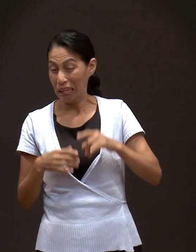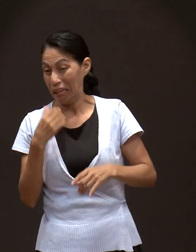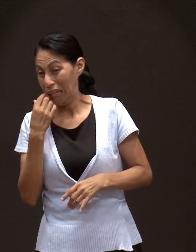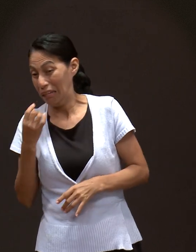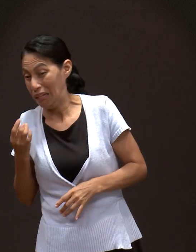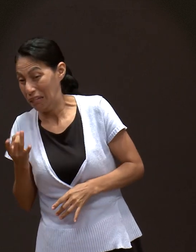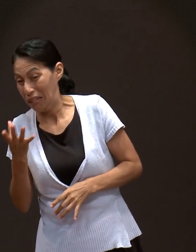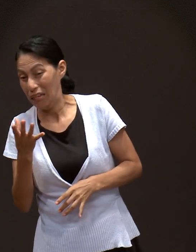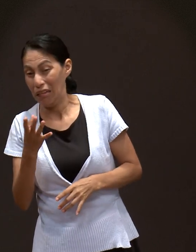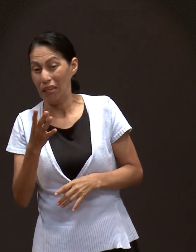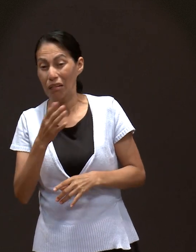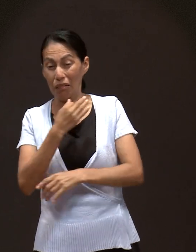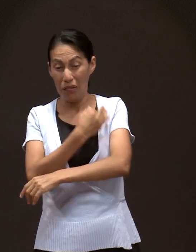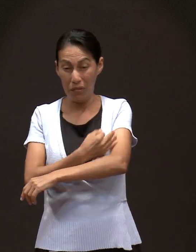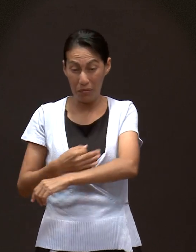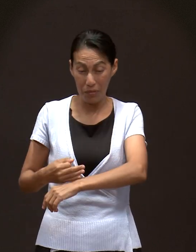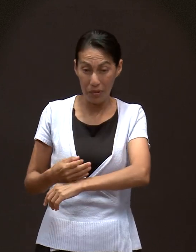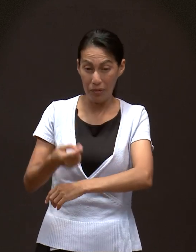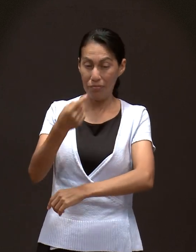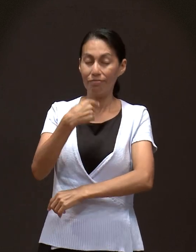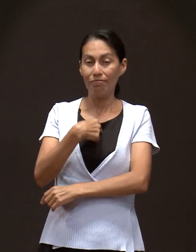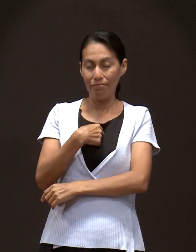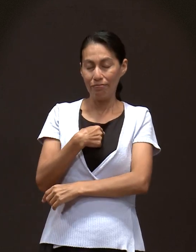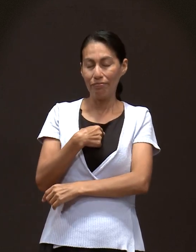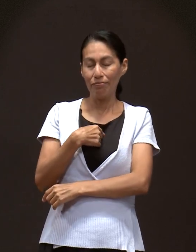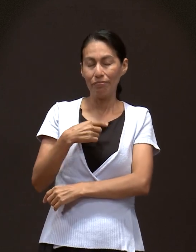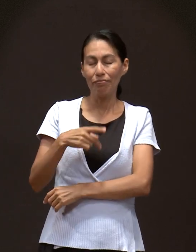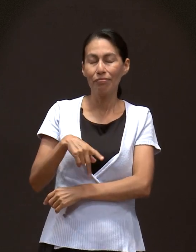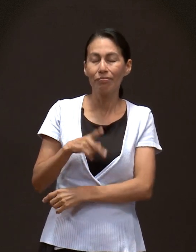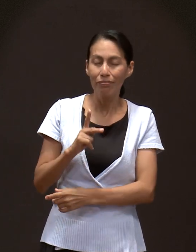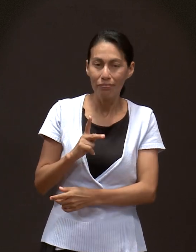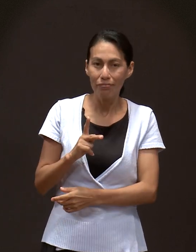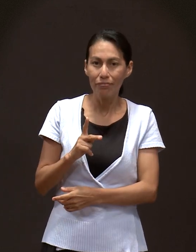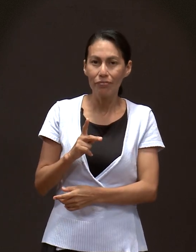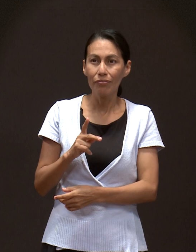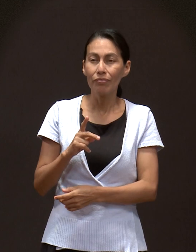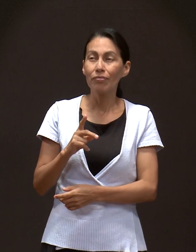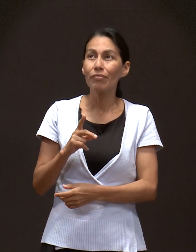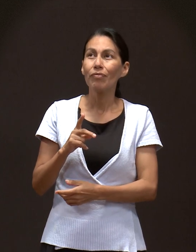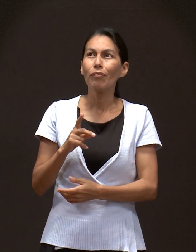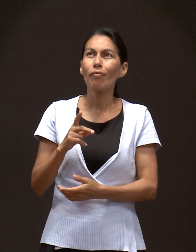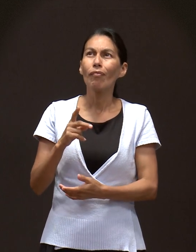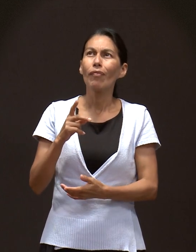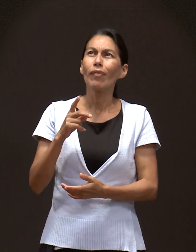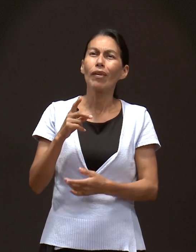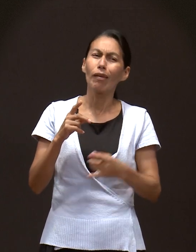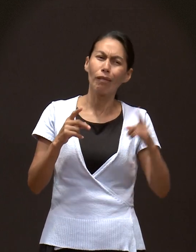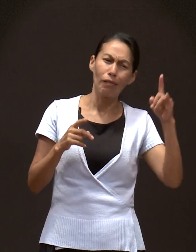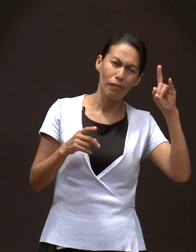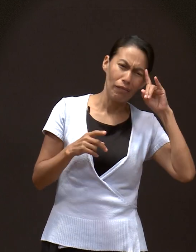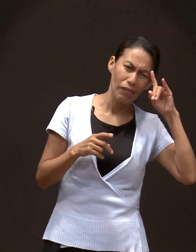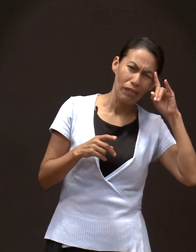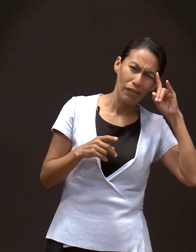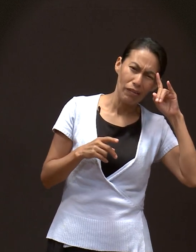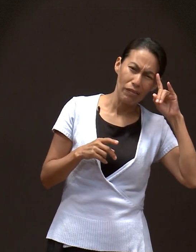luchando con derribarnos como familia, como persona. Pero entonces tú dices, no, pero es que así como el